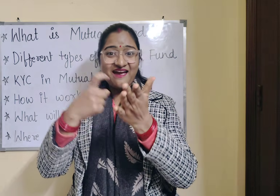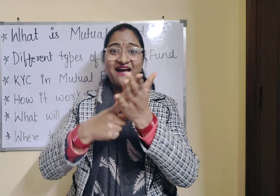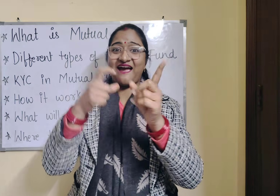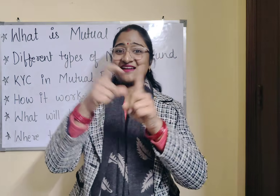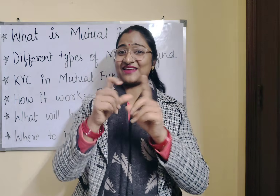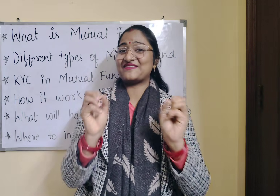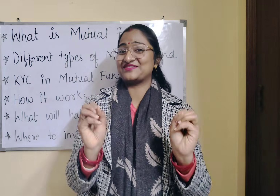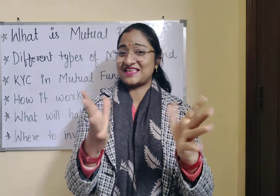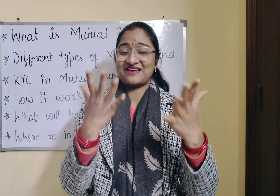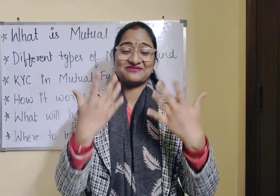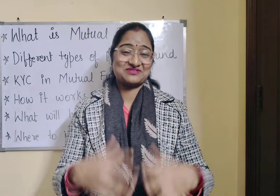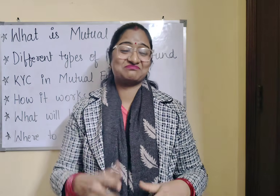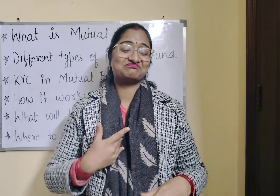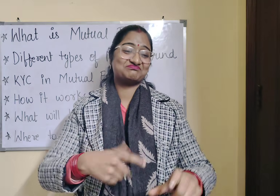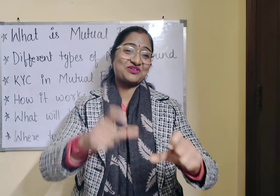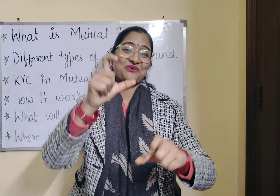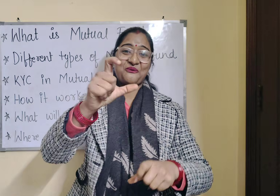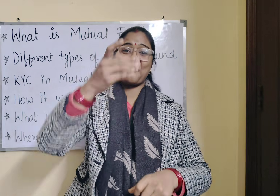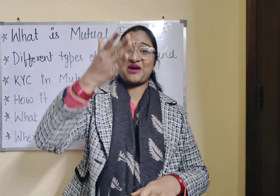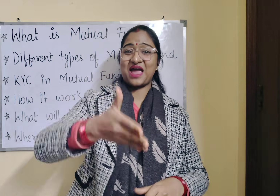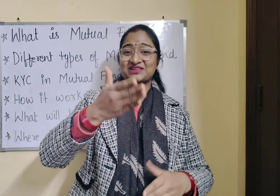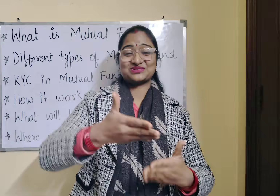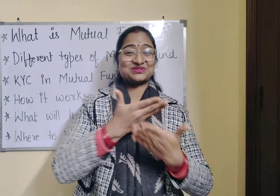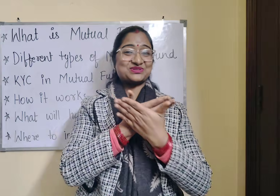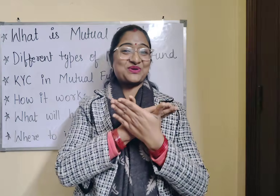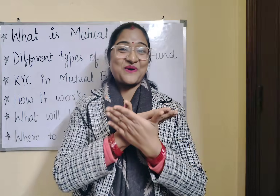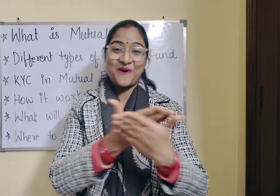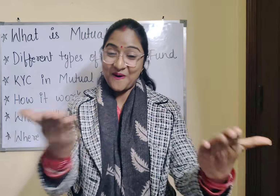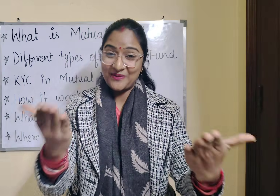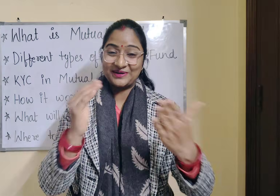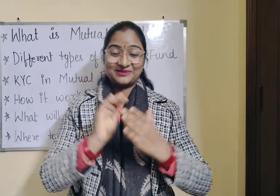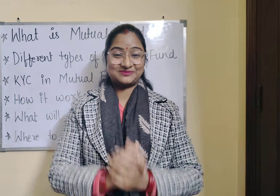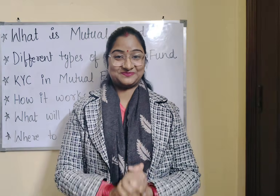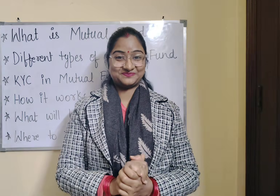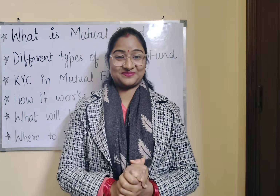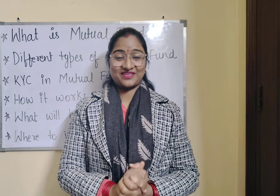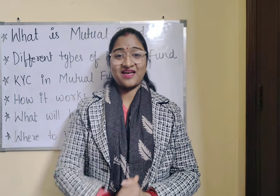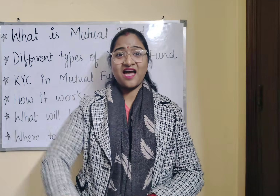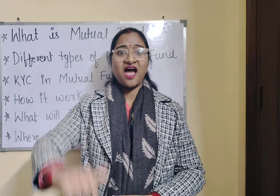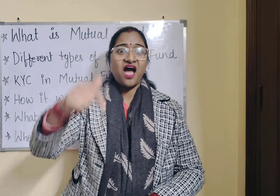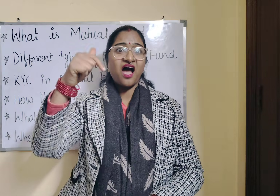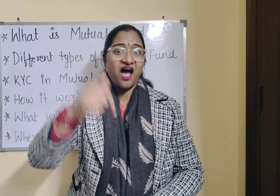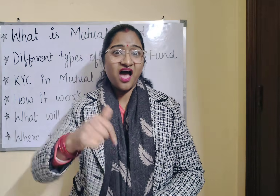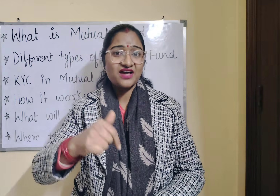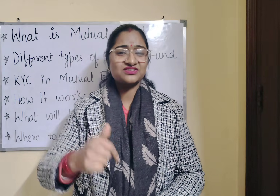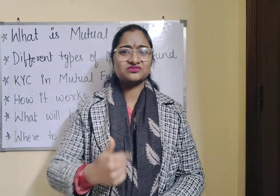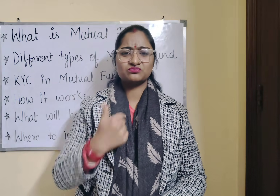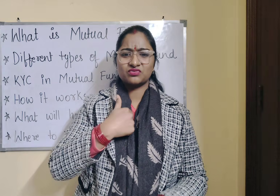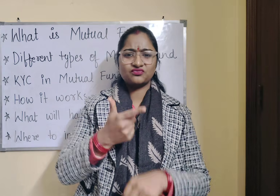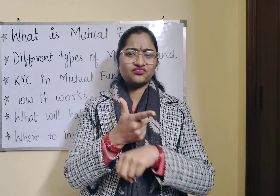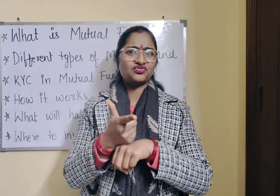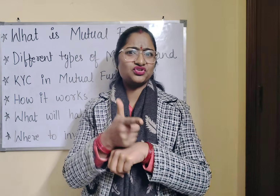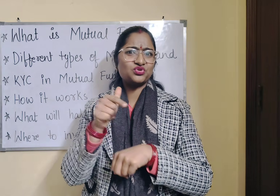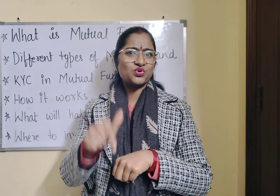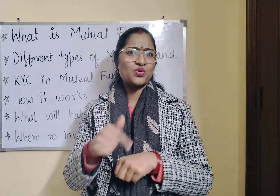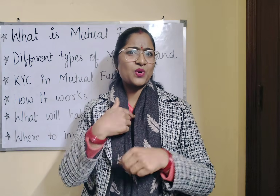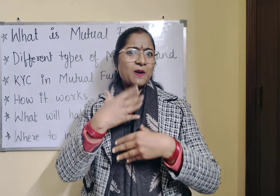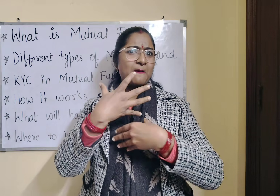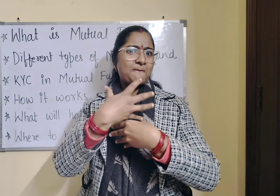समृद्धि योजना शुरू कराई है, एफडी और आरडी में भी अपने अकाउंट को खुलवाया है। कॉन्ग्रेचुलेशंस टू एवरीवन। आज मैंने जो